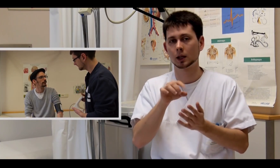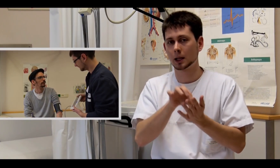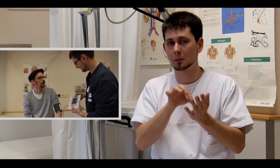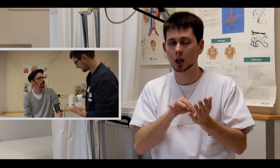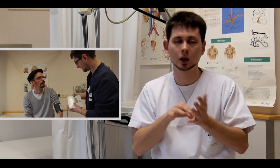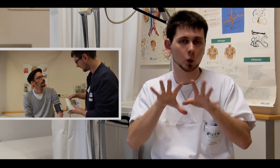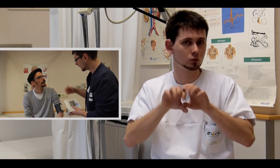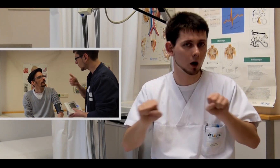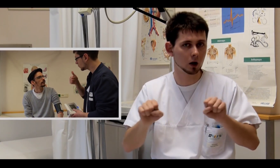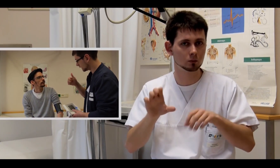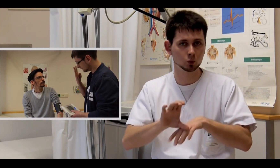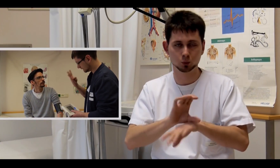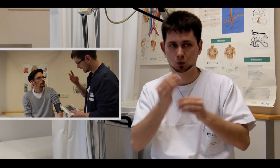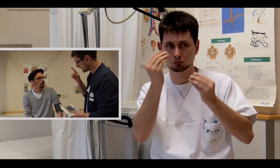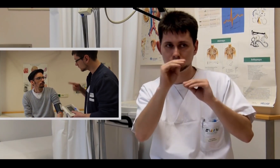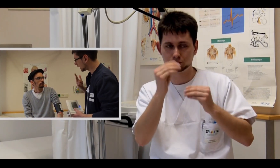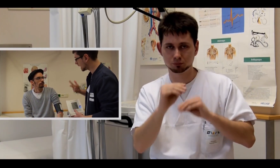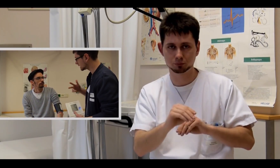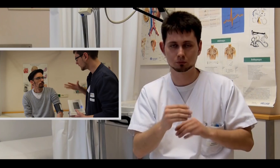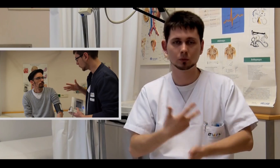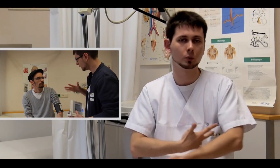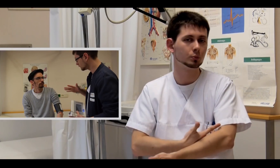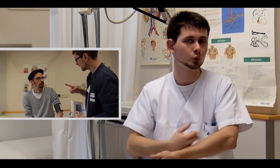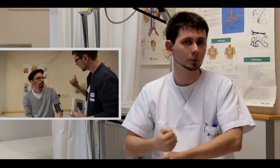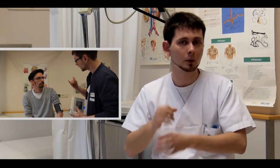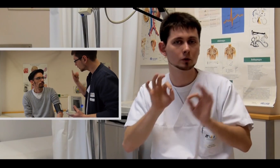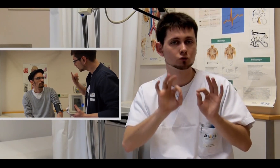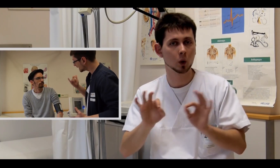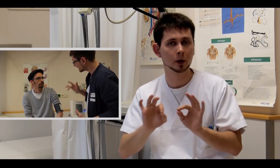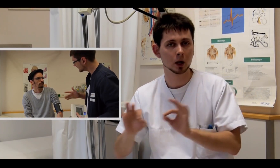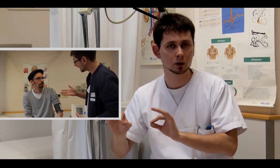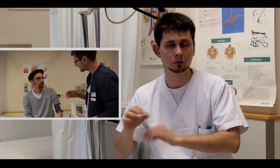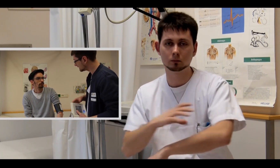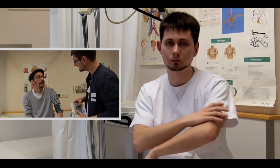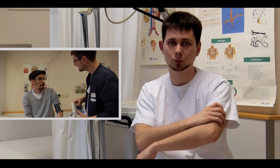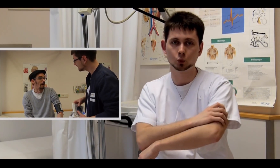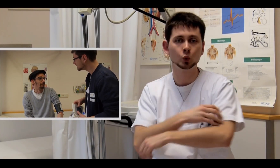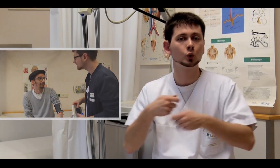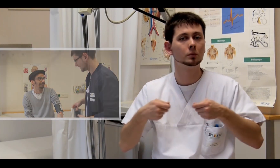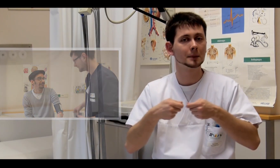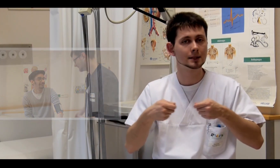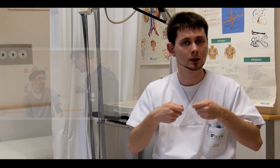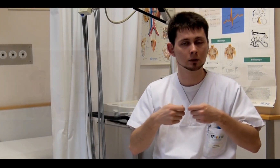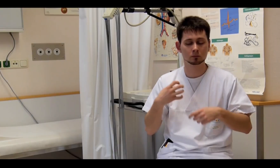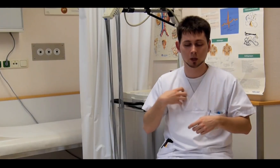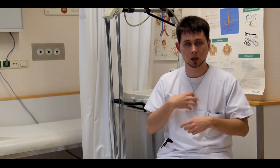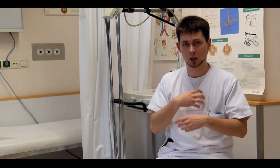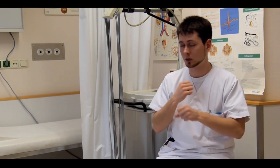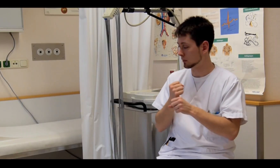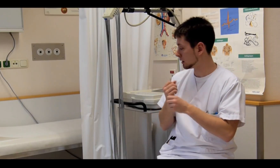Beispiel Terminbestätigungen, Vorbereitung von Blutabnahmen oder Durchführung von Blutdruckmessungen und EKGs zählen genauso dazu wie